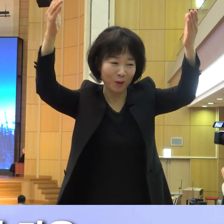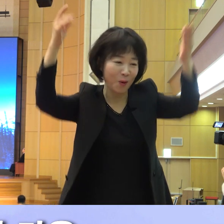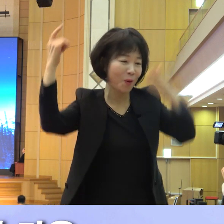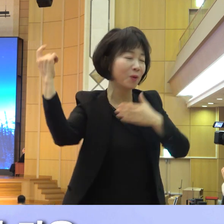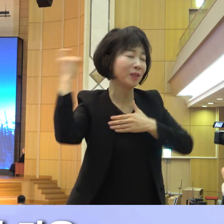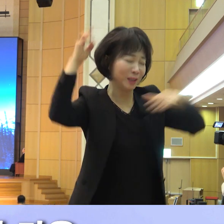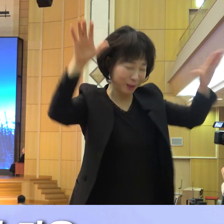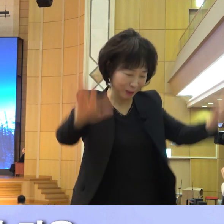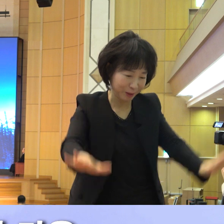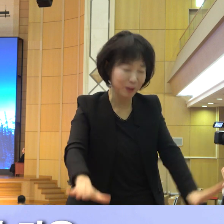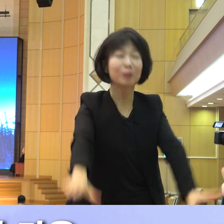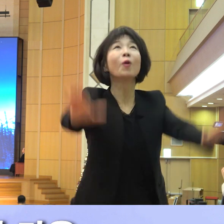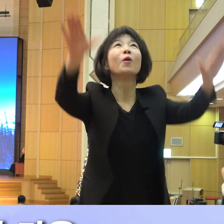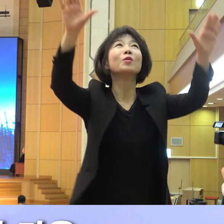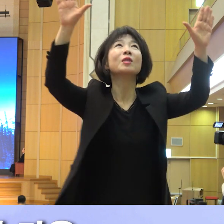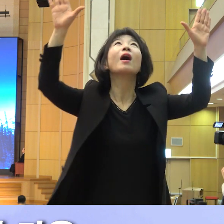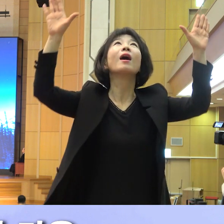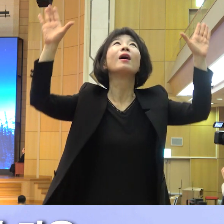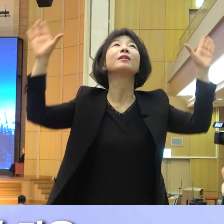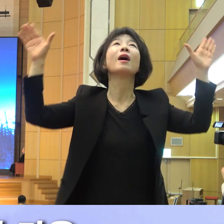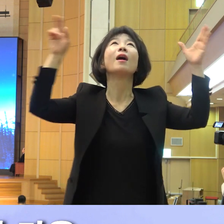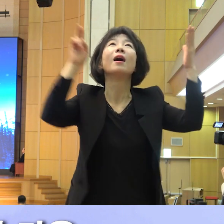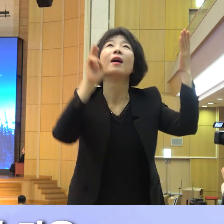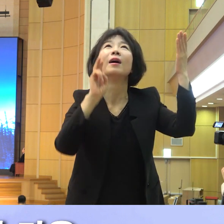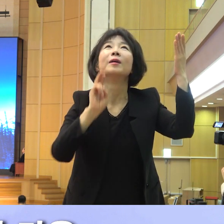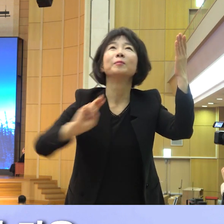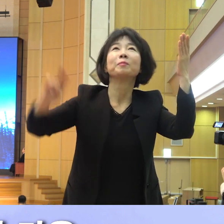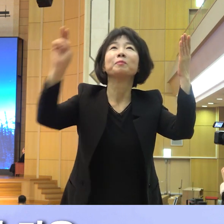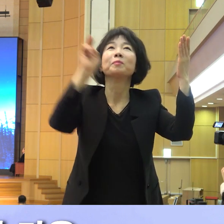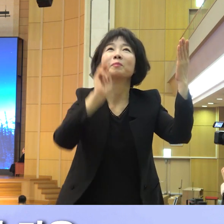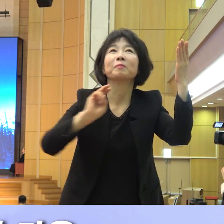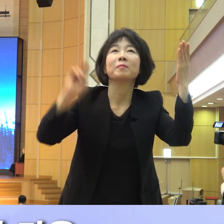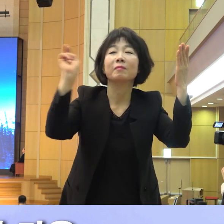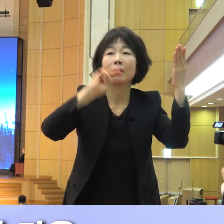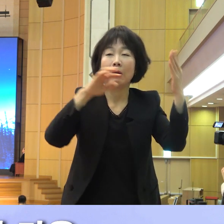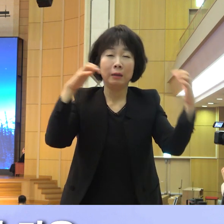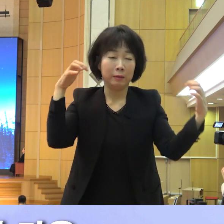찬양 손을 들고 찬양.